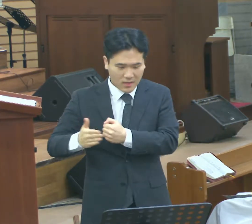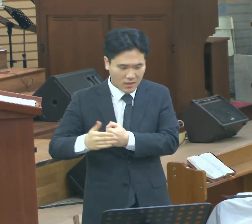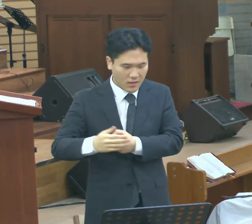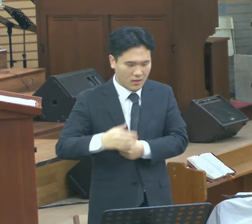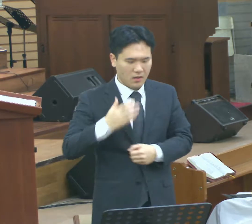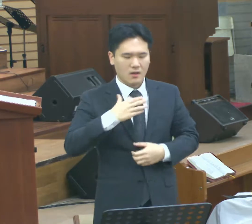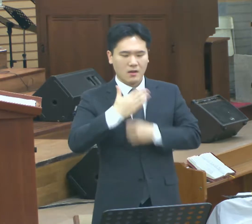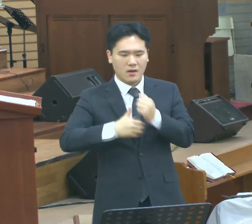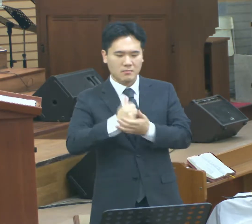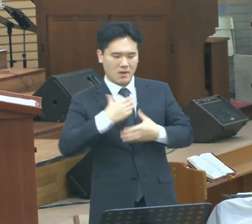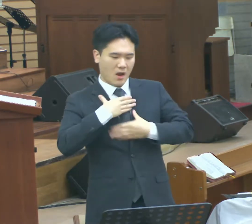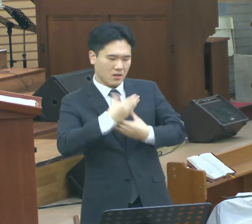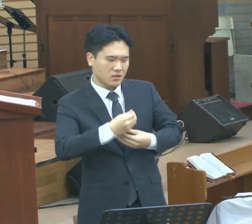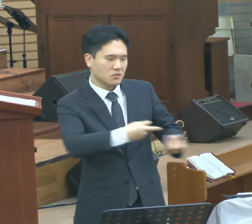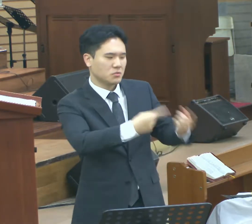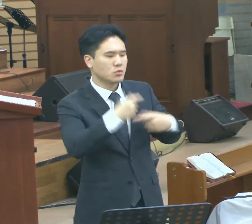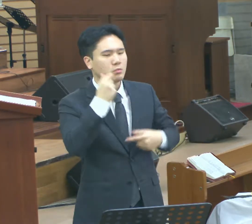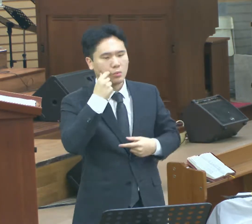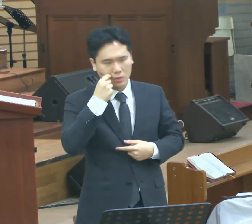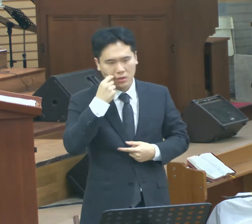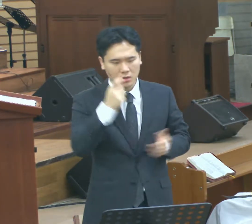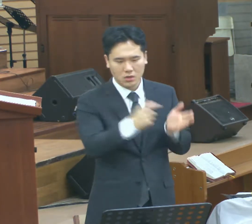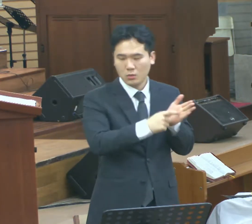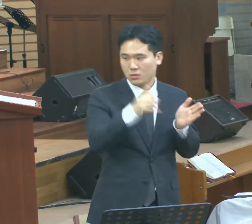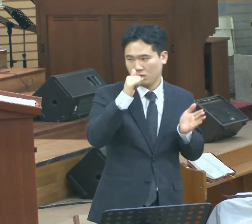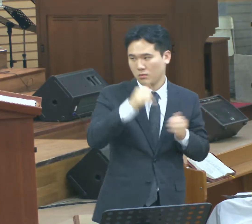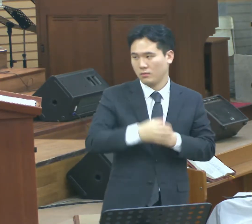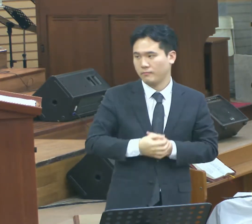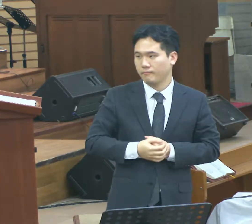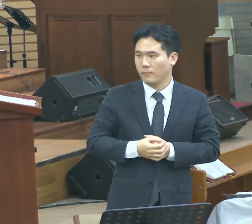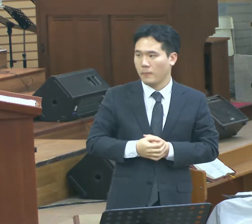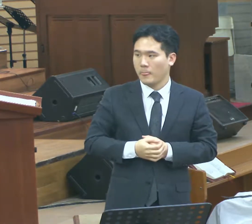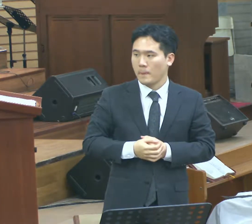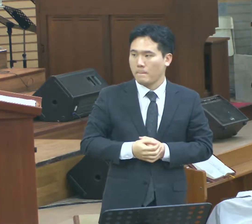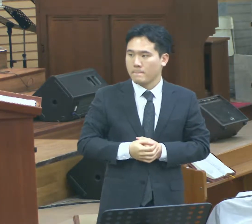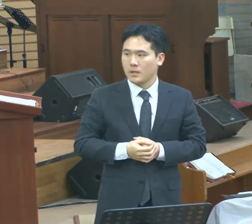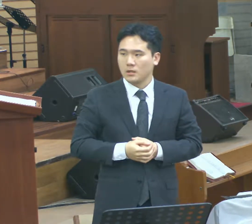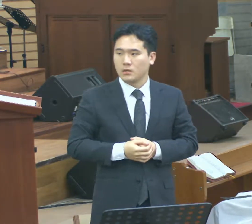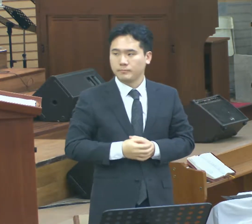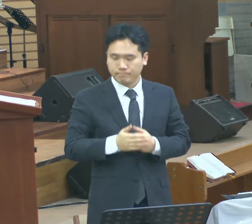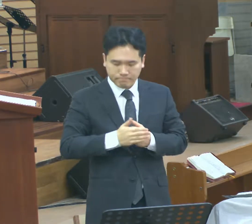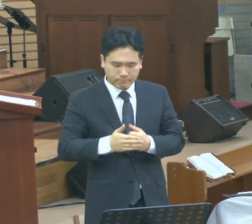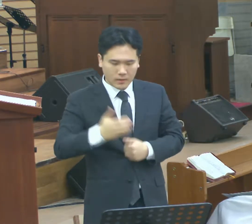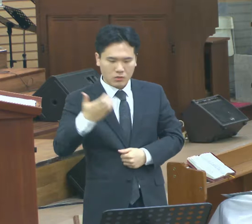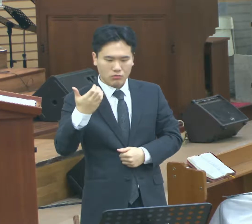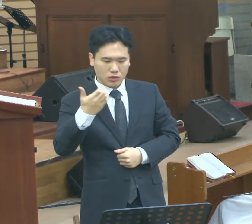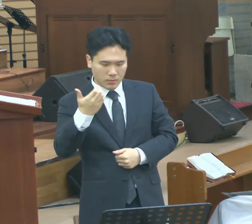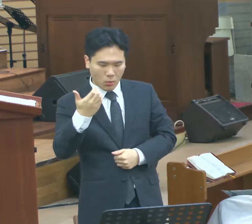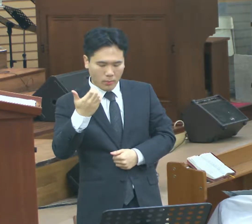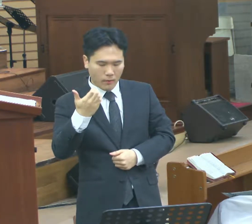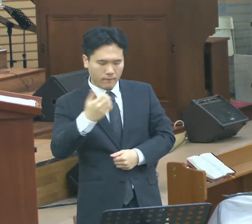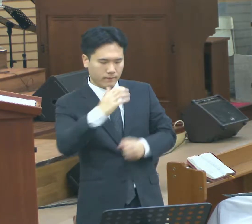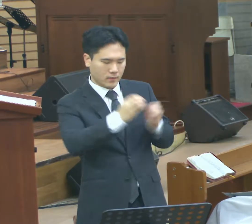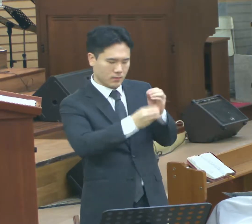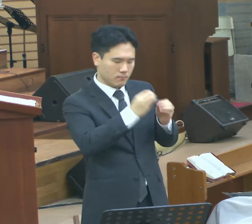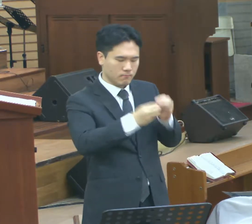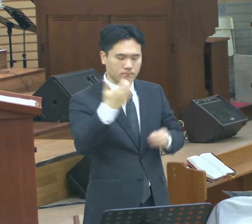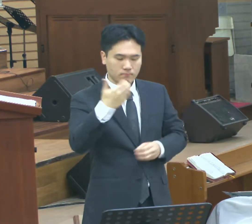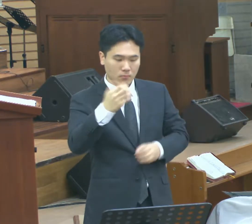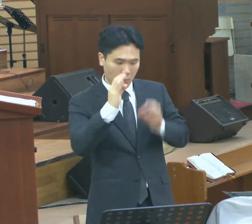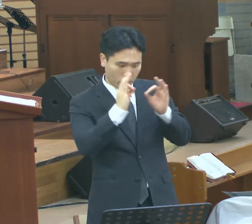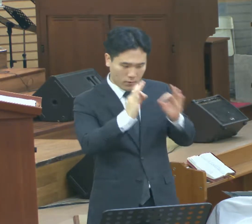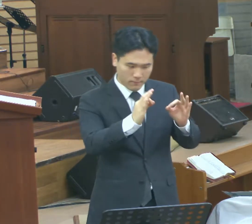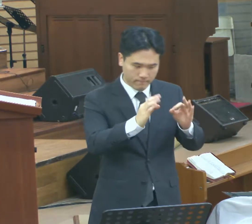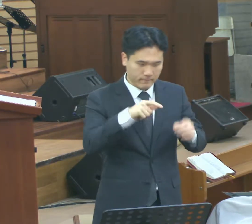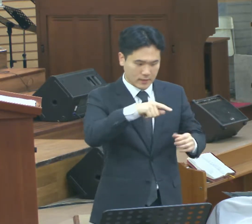90편부터 106편까지 포로된 상황에서 기록된 시라는 해석의 관점에서 보면 지금